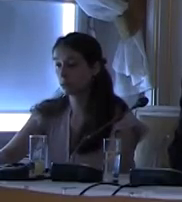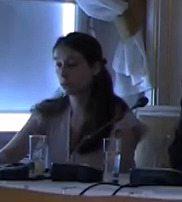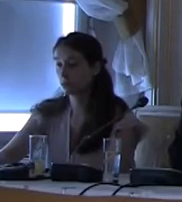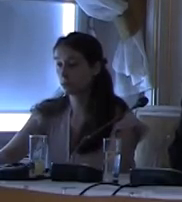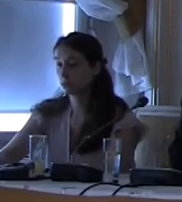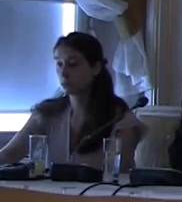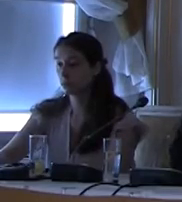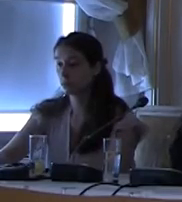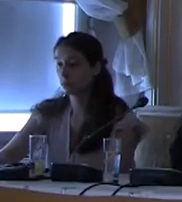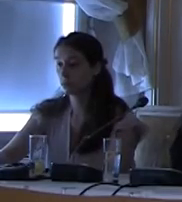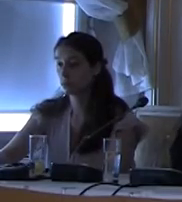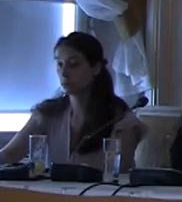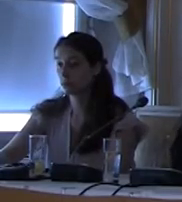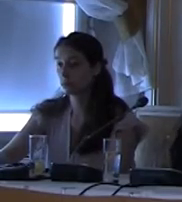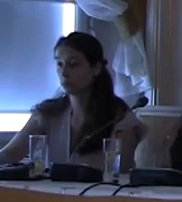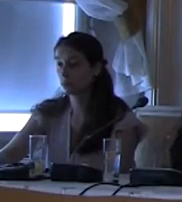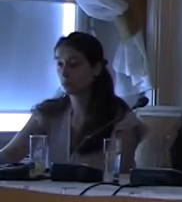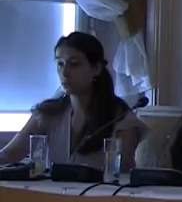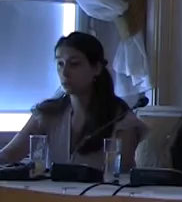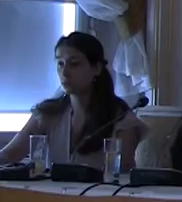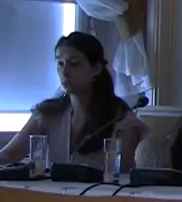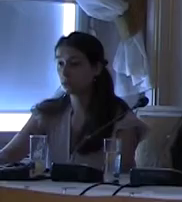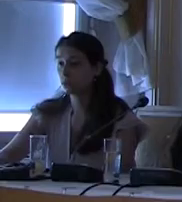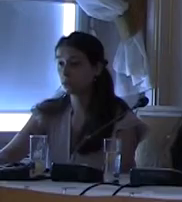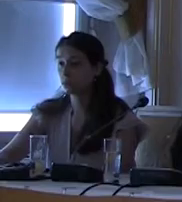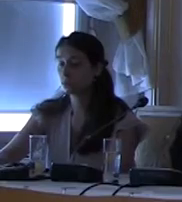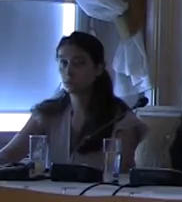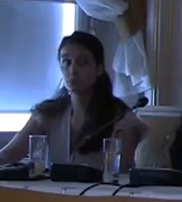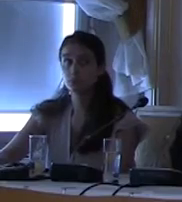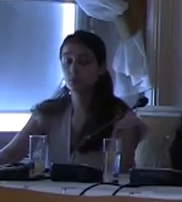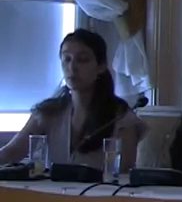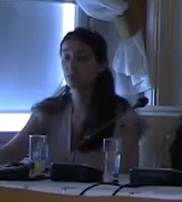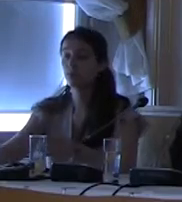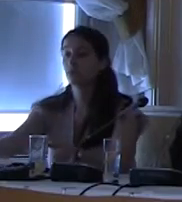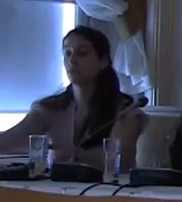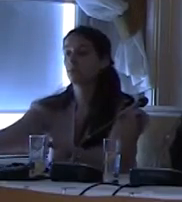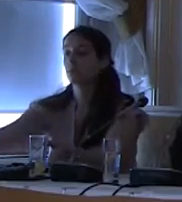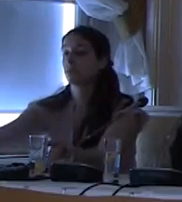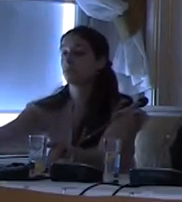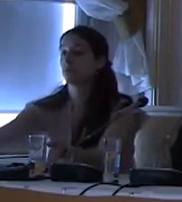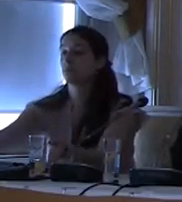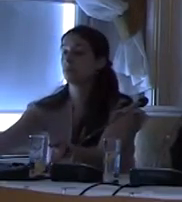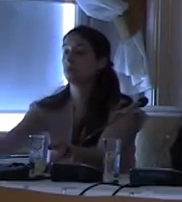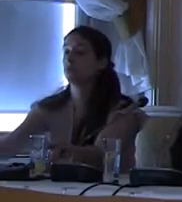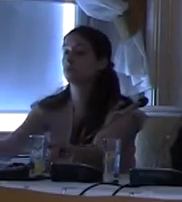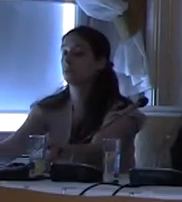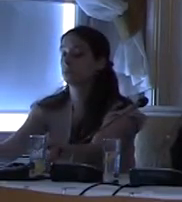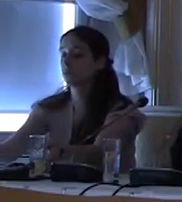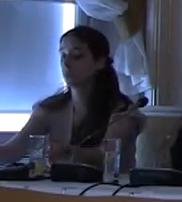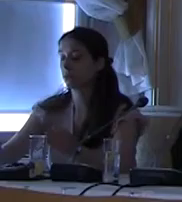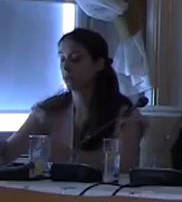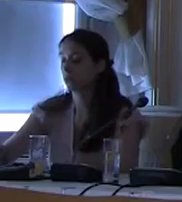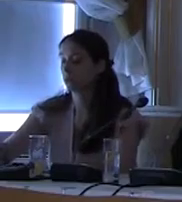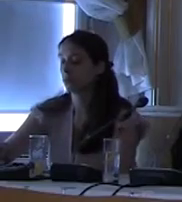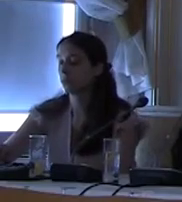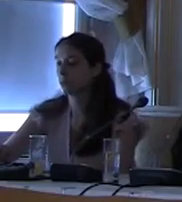legislativě, které jsme naznačili. Já jsem v té úvodní prezentaci říkal, že jsme se vlastně celé ty dva roky snažili